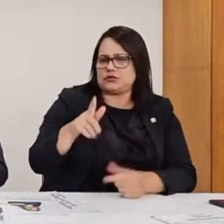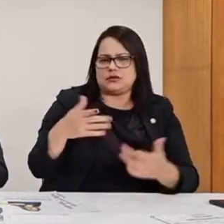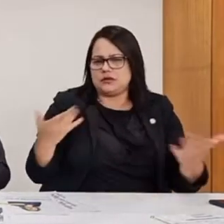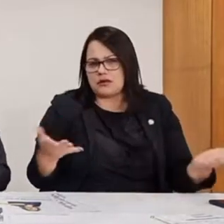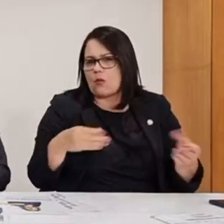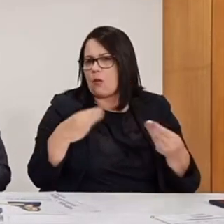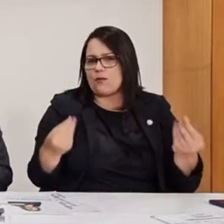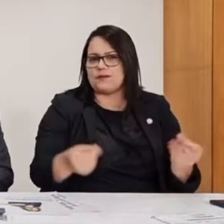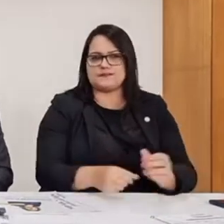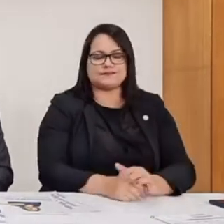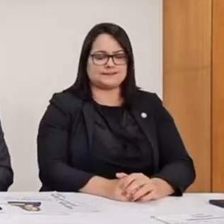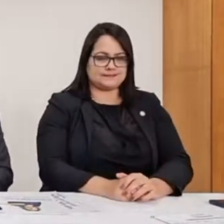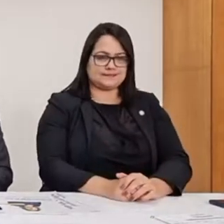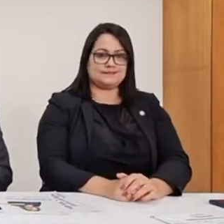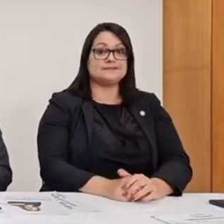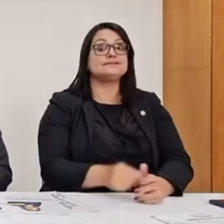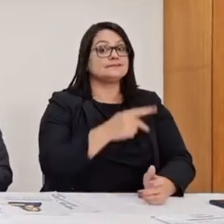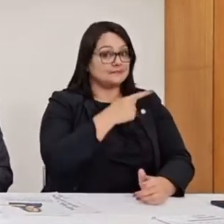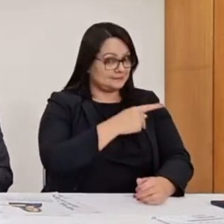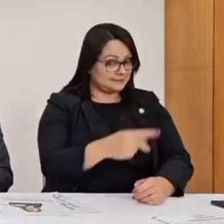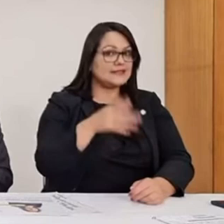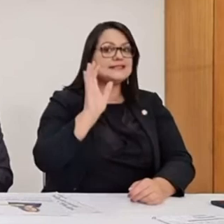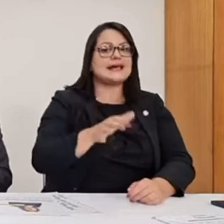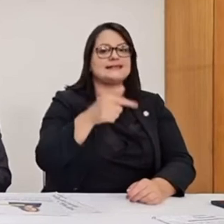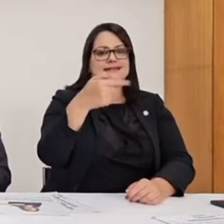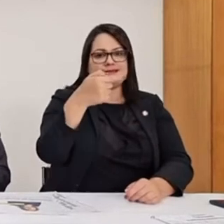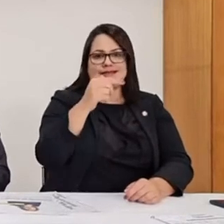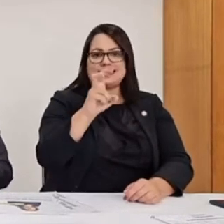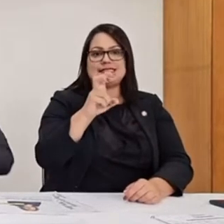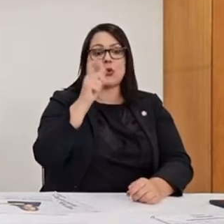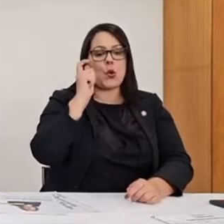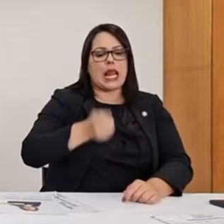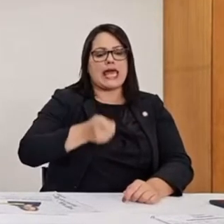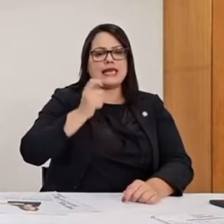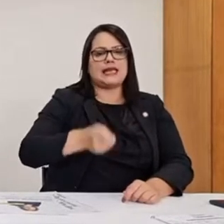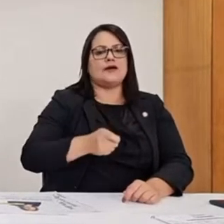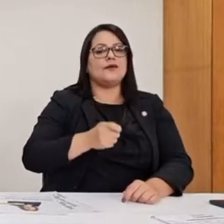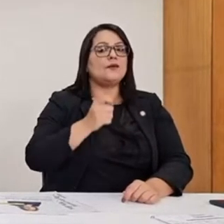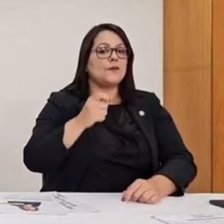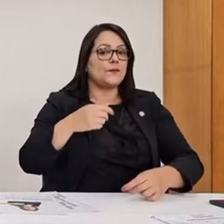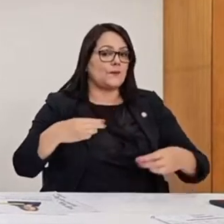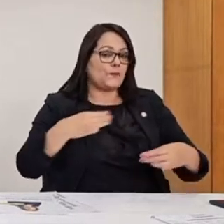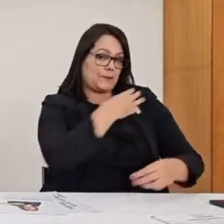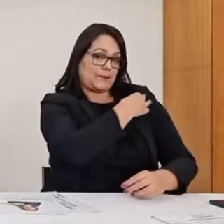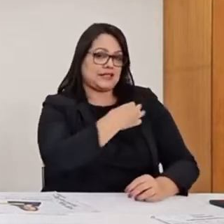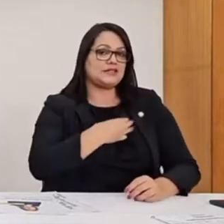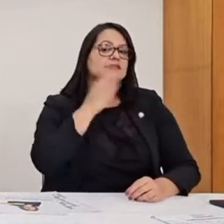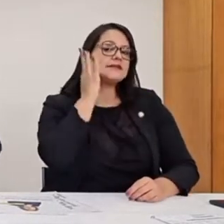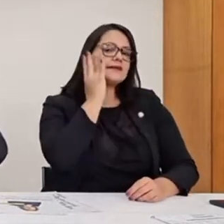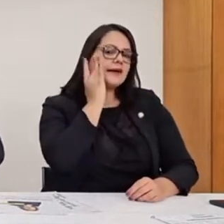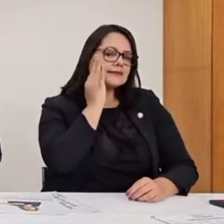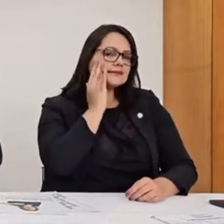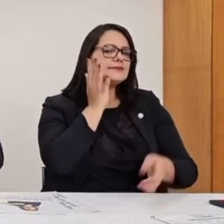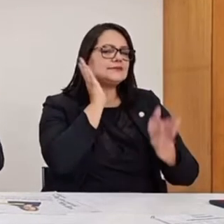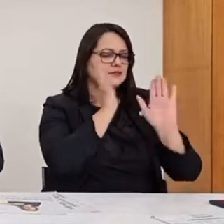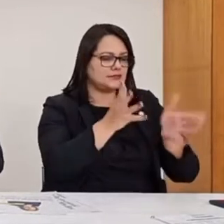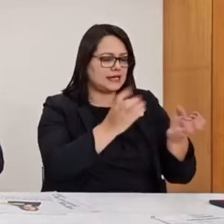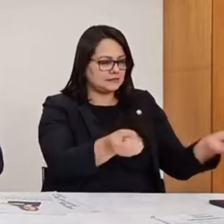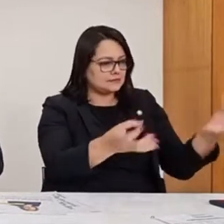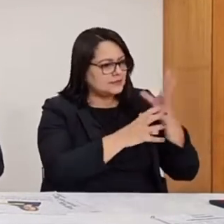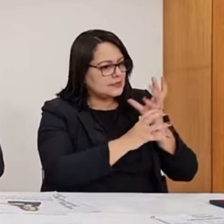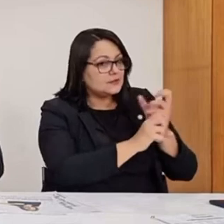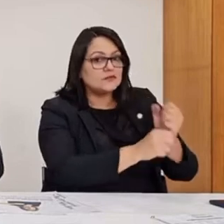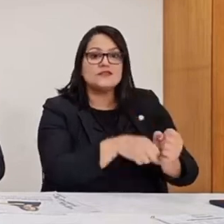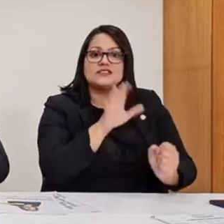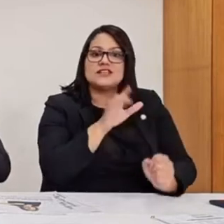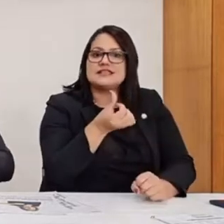presidente, já foram 75 leilões do seu governo. O ministro Tarcísio, da infraestrutura, me passou os números hoje, já